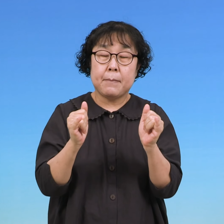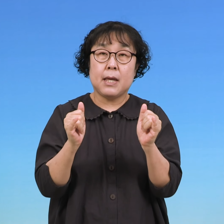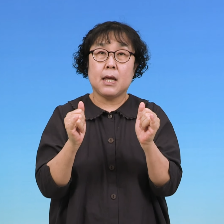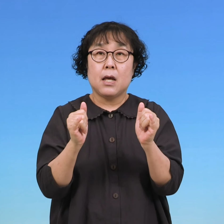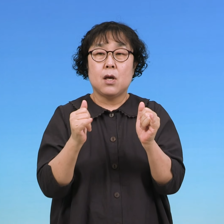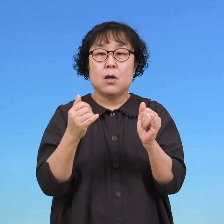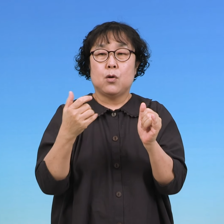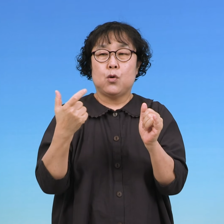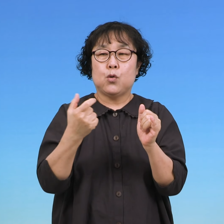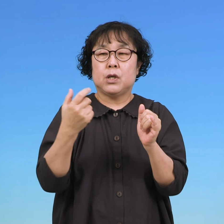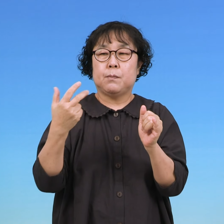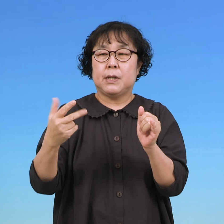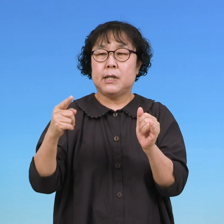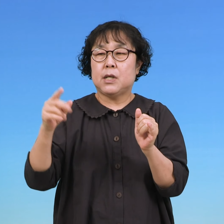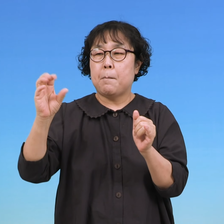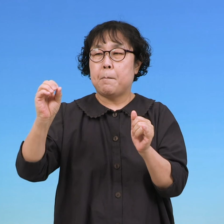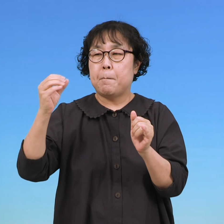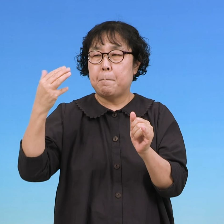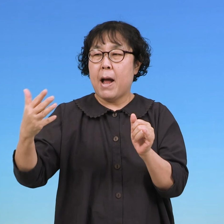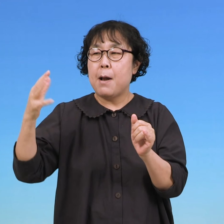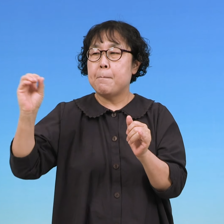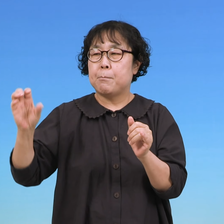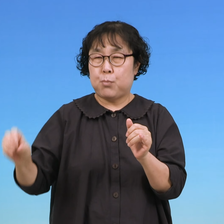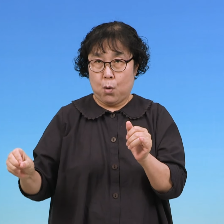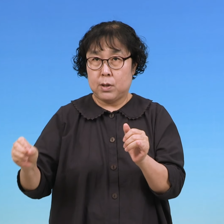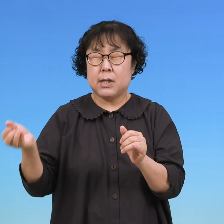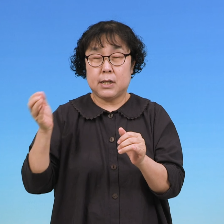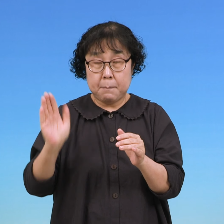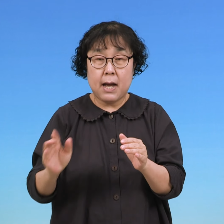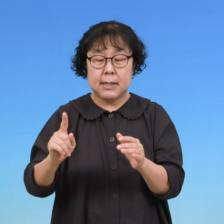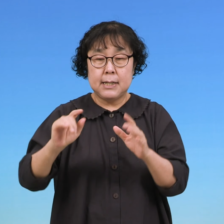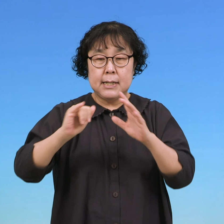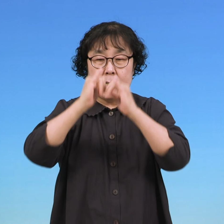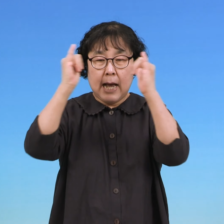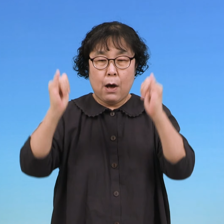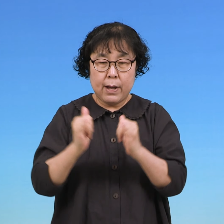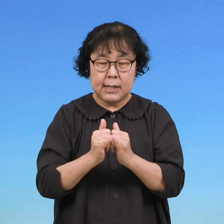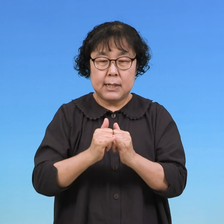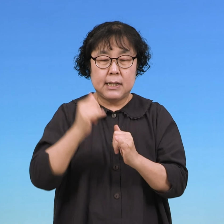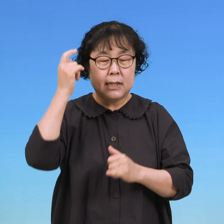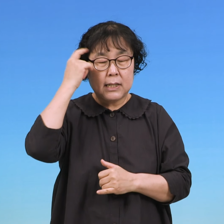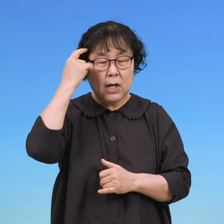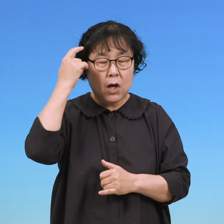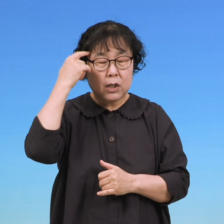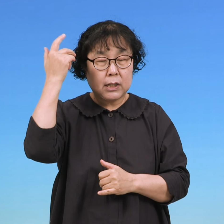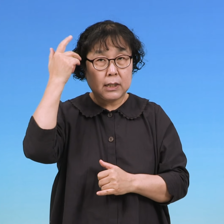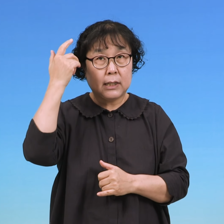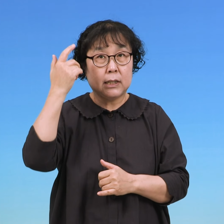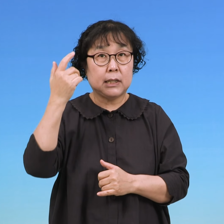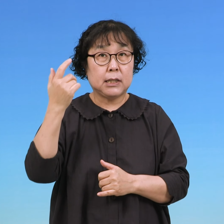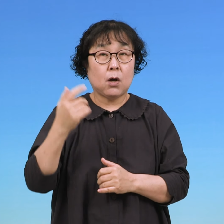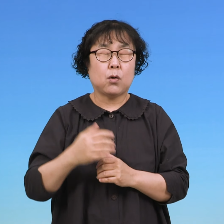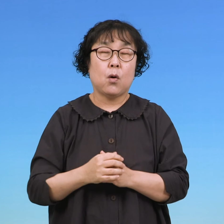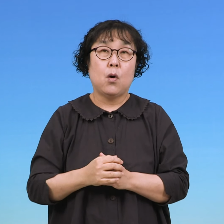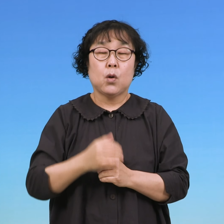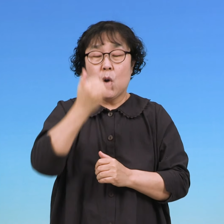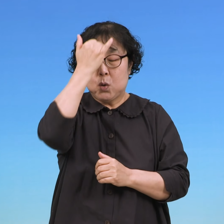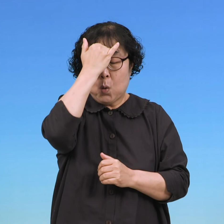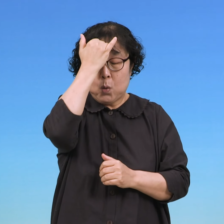67.8%에 이를 정도로 대단했다. 그럼에도 불구하고 이 사회는 정신적으로, 도덕적으로, 심지어 시민